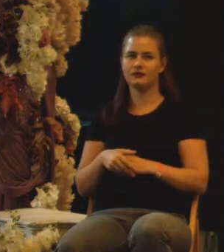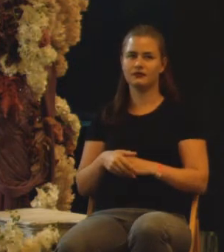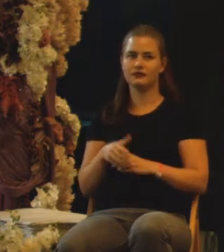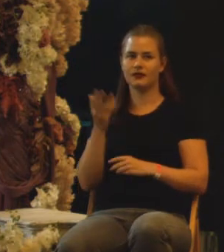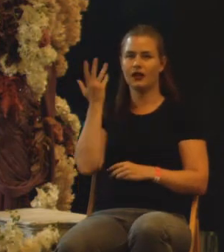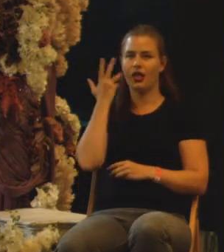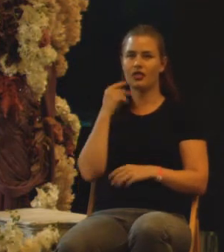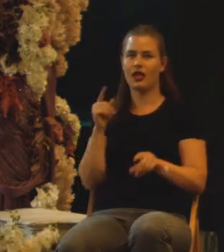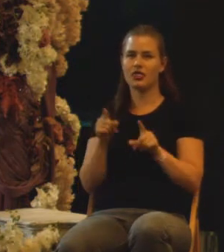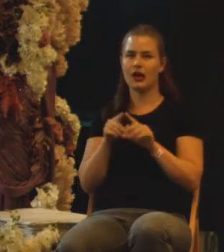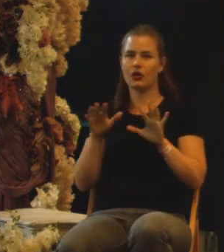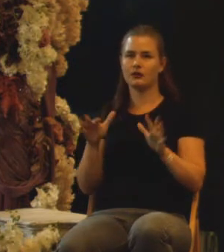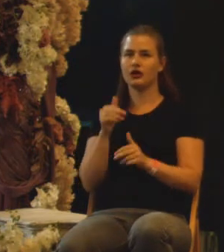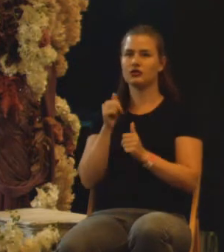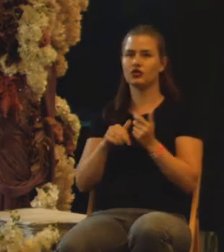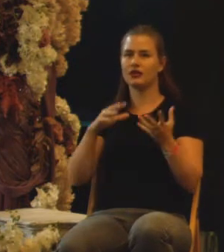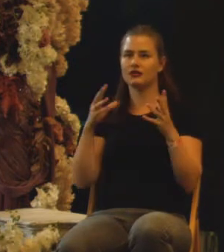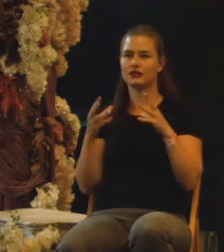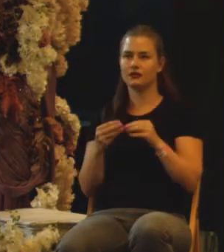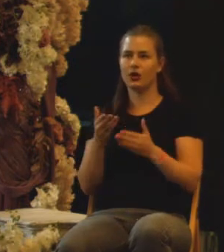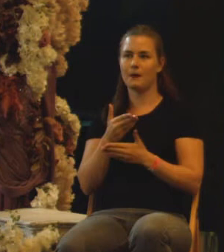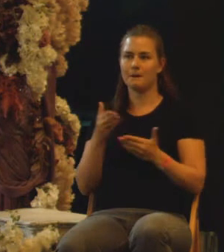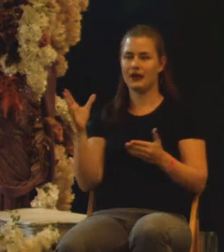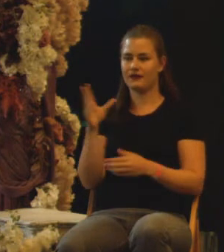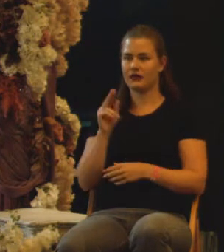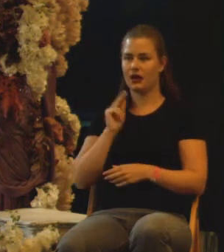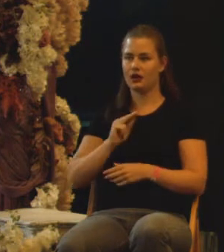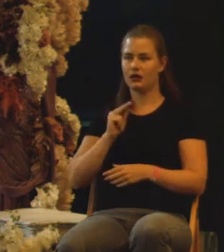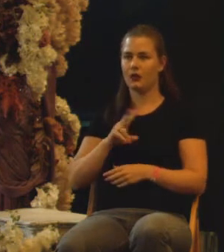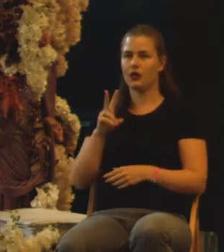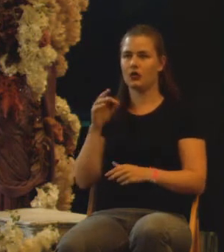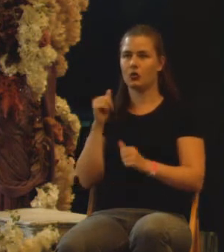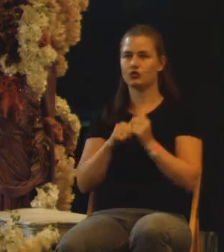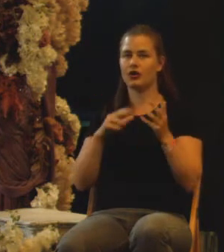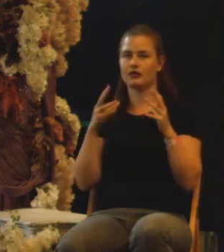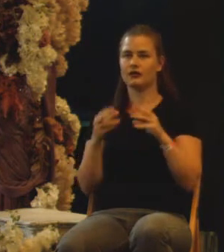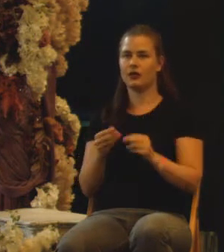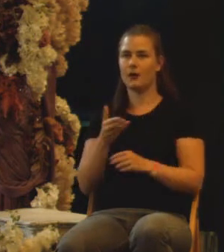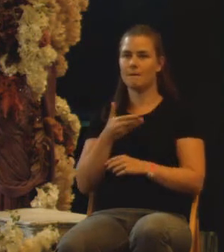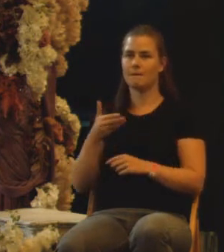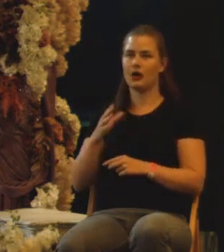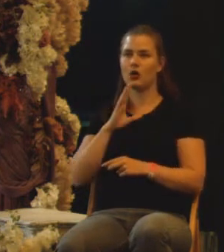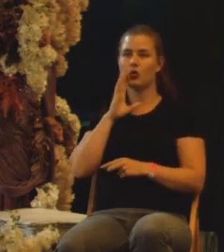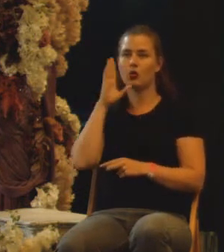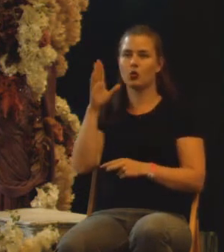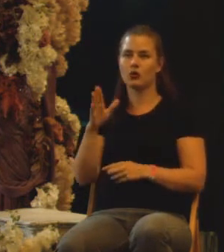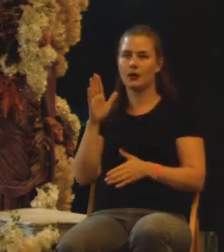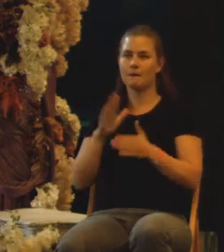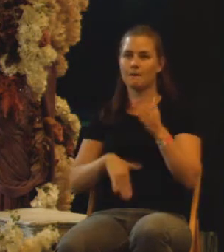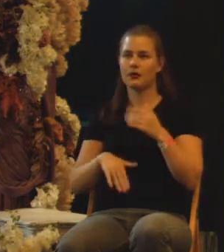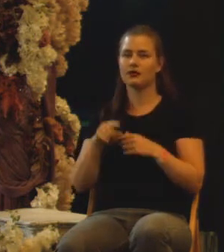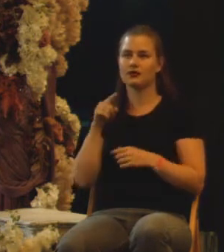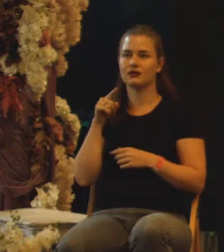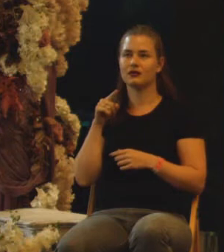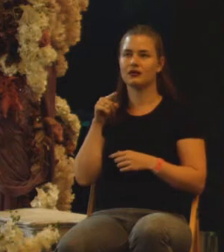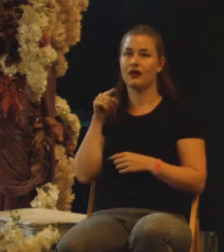Когда такое происходит, чаще всего мы все работаем, но чаще всего мы утром пропускаем его в душ,